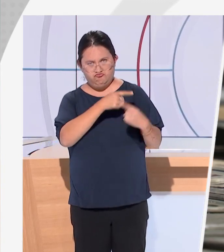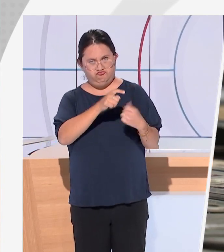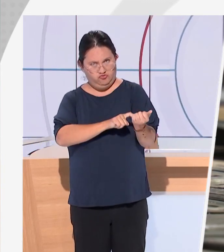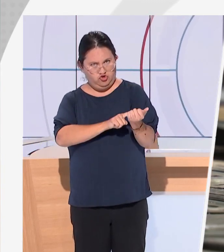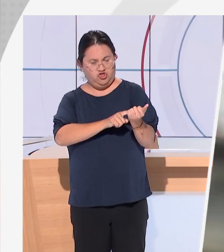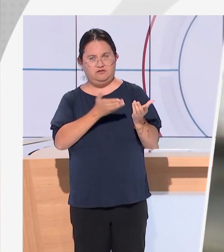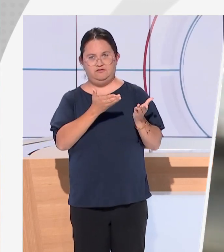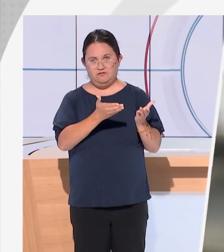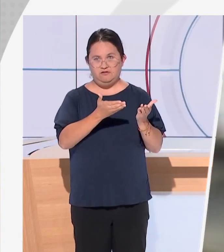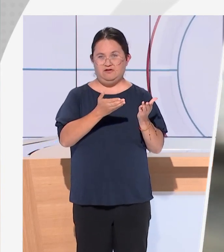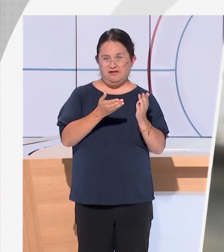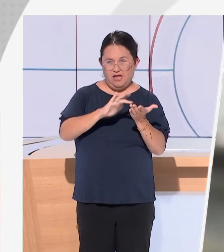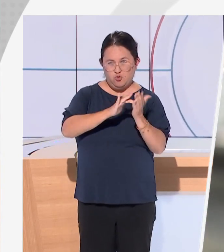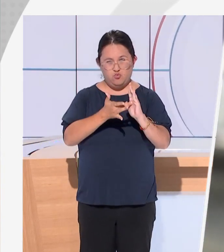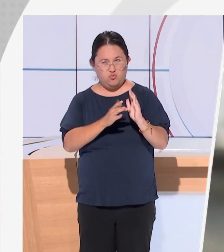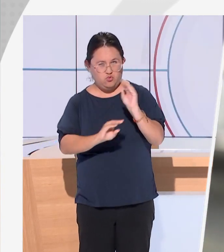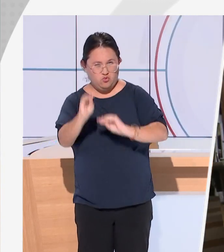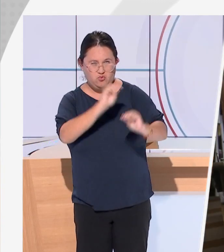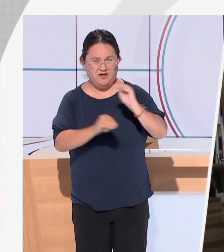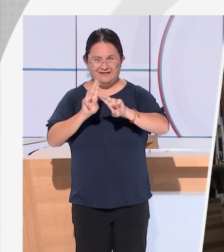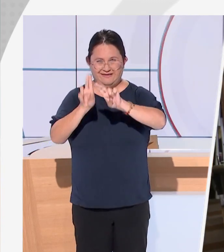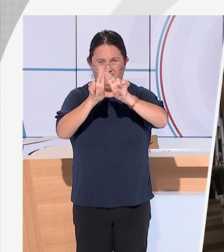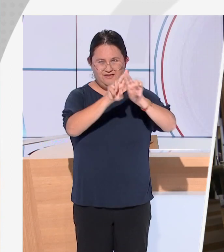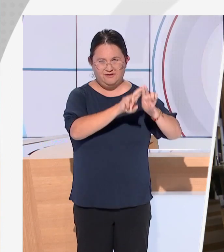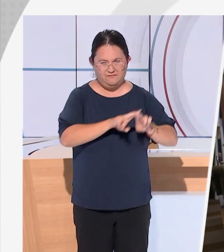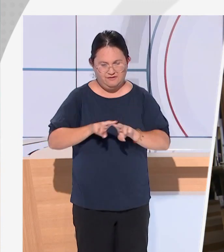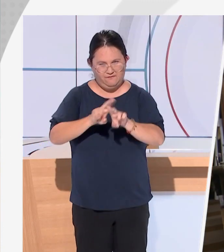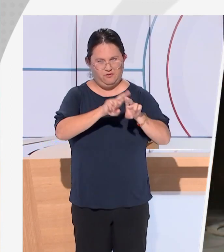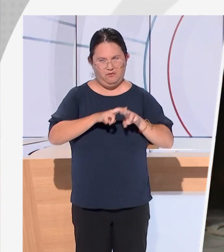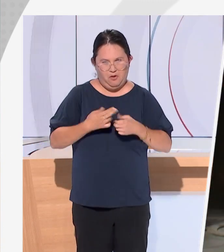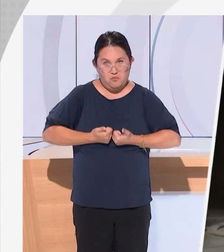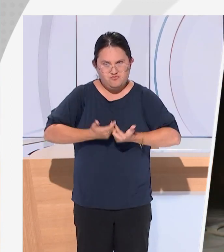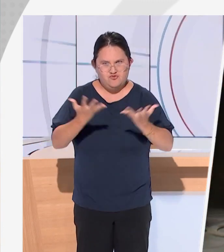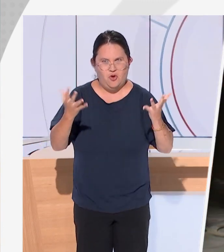tous les éléments d'un vitrail, le maître déploie toute une palette de talents.